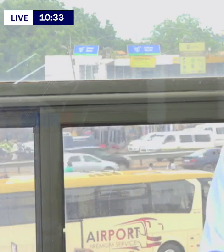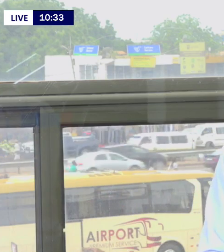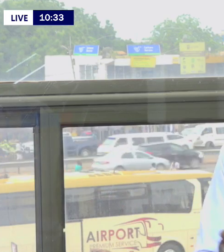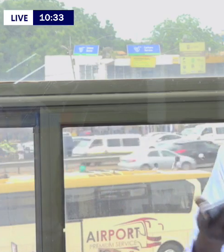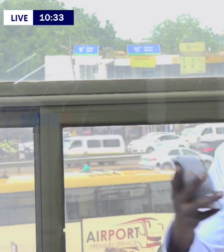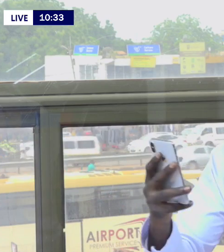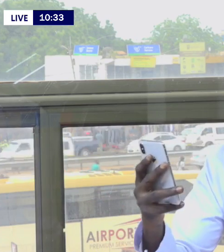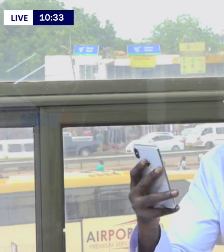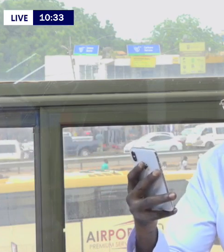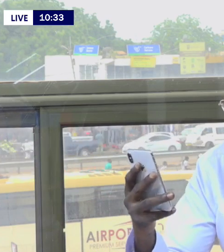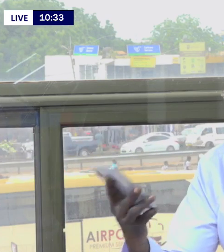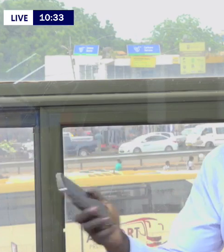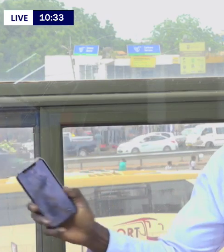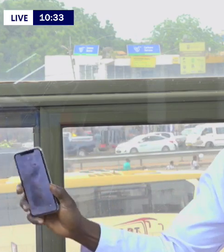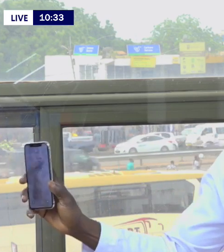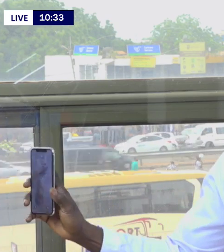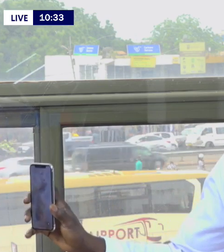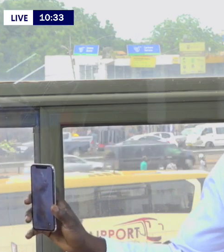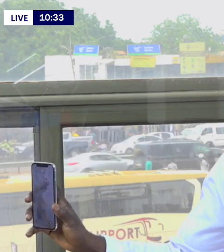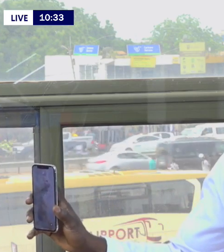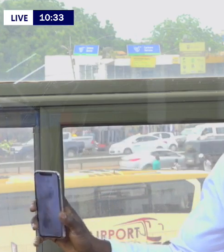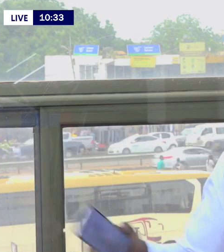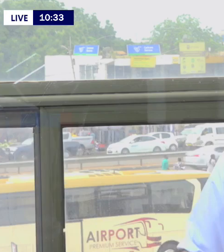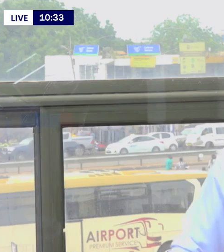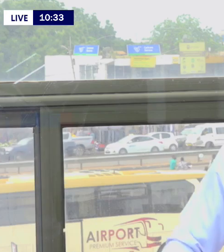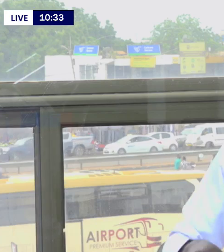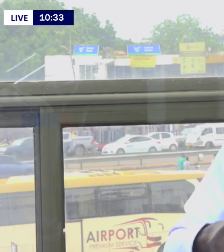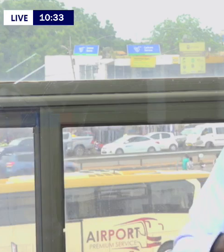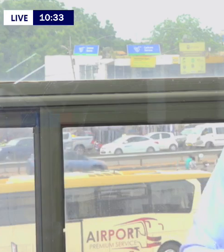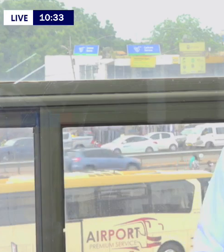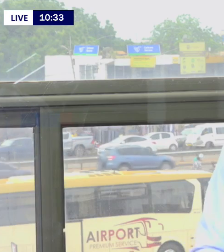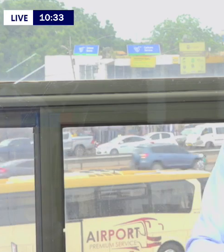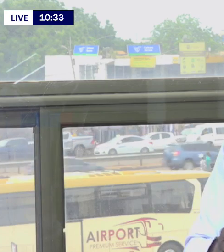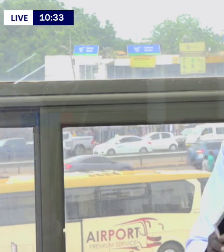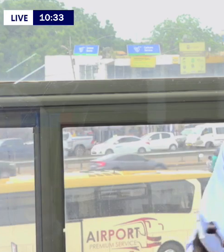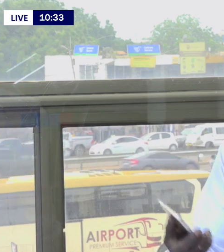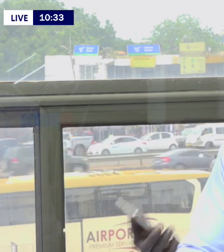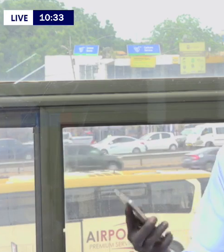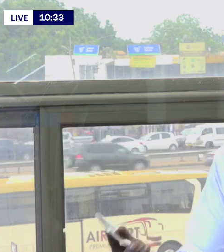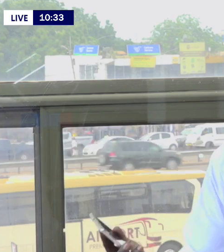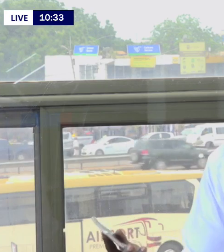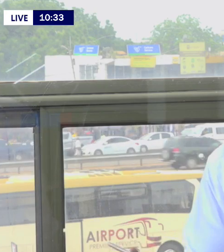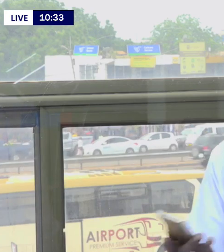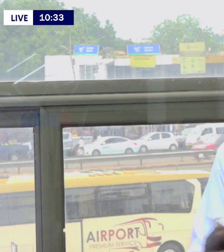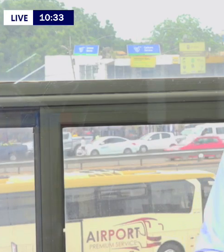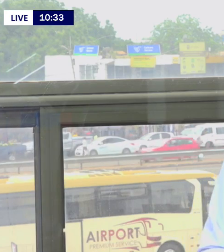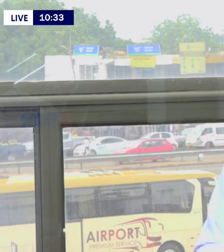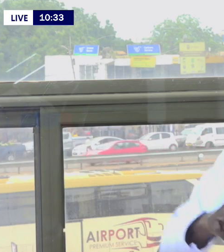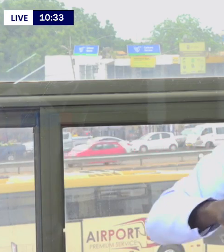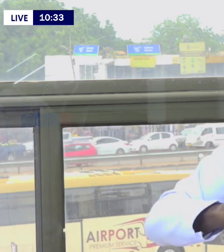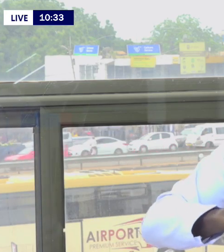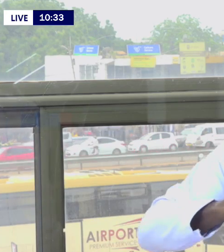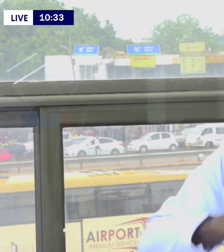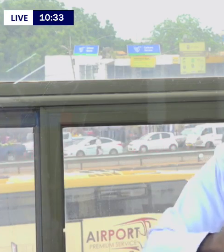kura mi mr express me di hwe mani mu a ebie we me di me fingerprint basis so o se sa o di